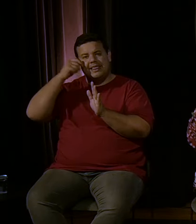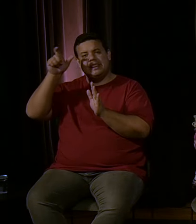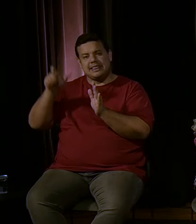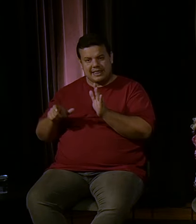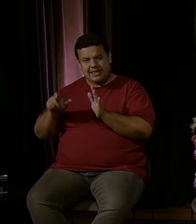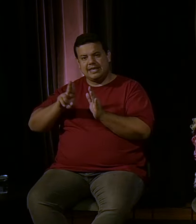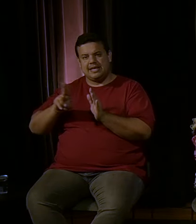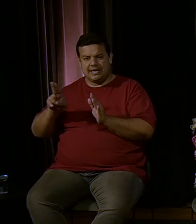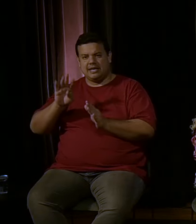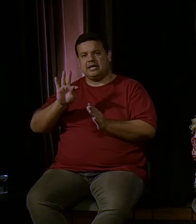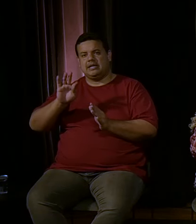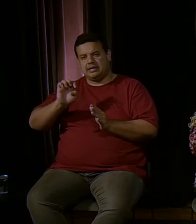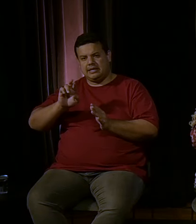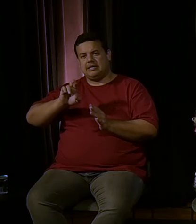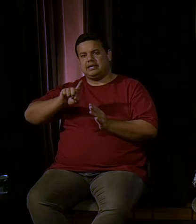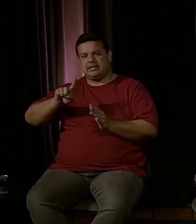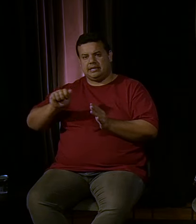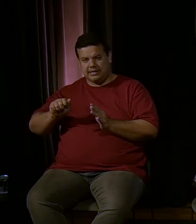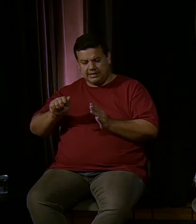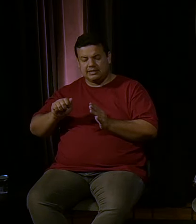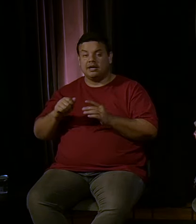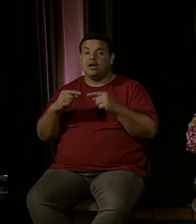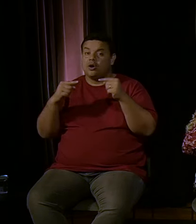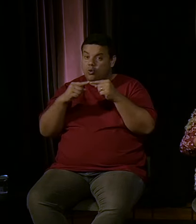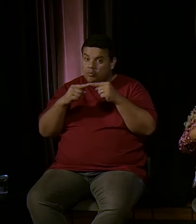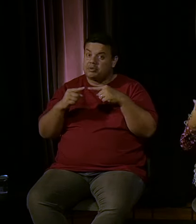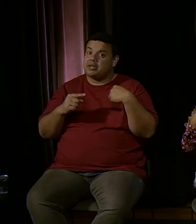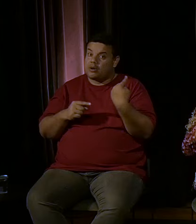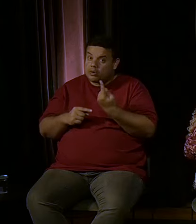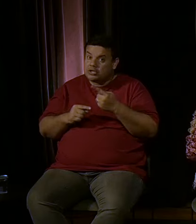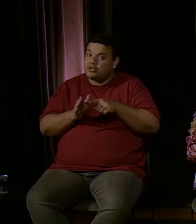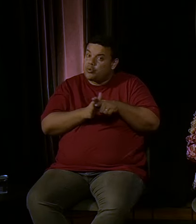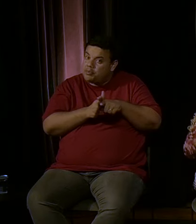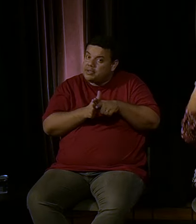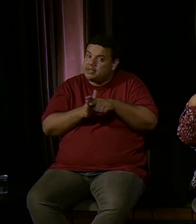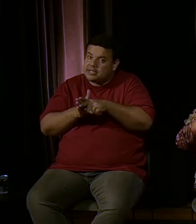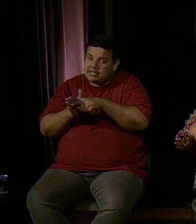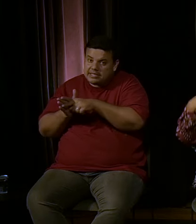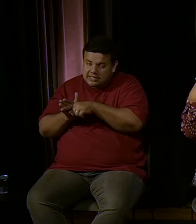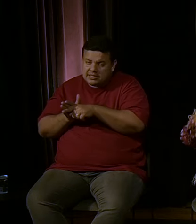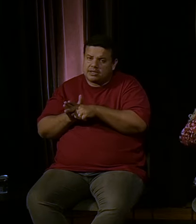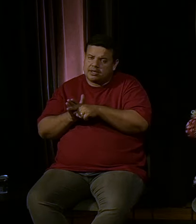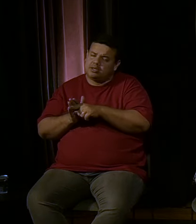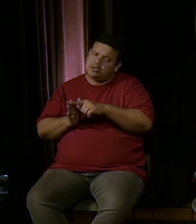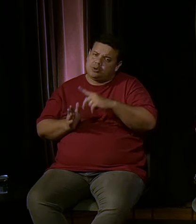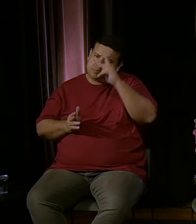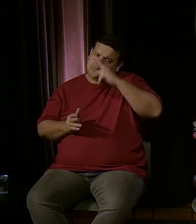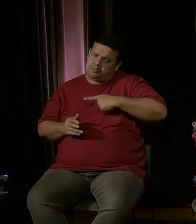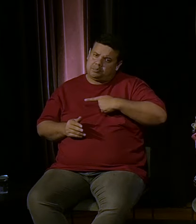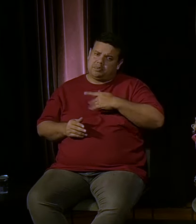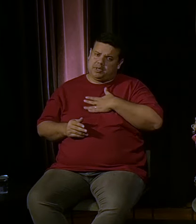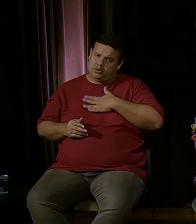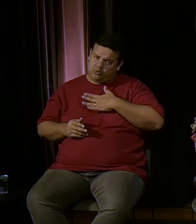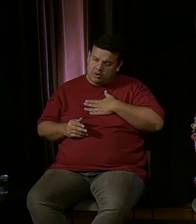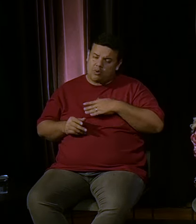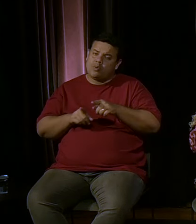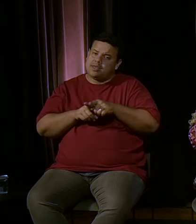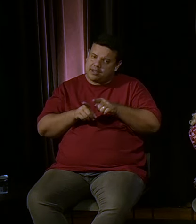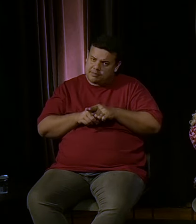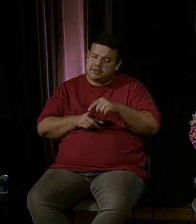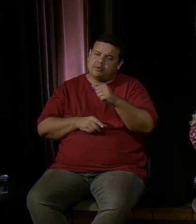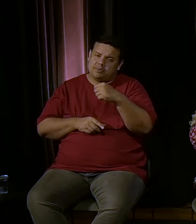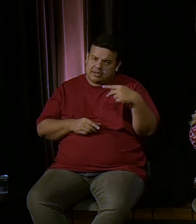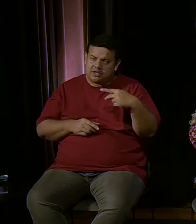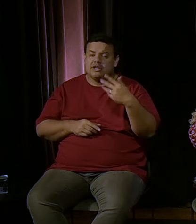particularidade muito importante da nossa pesquisa, e aí tanto individualmente quanto da plataforma, que